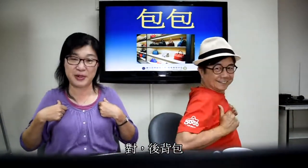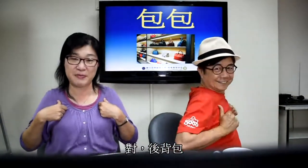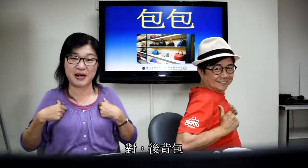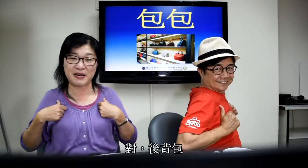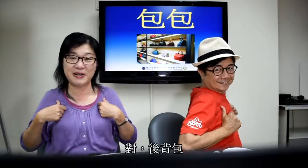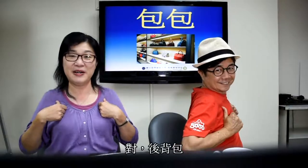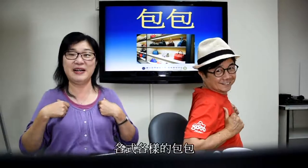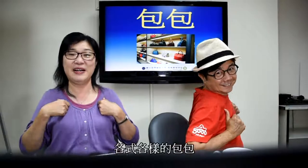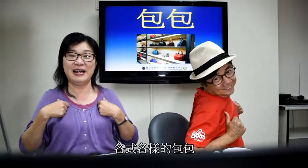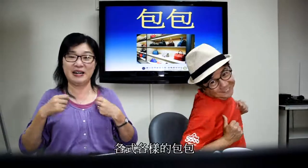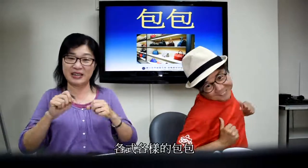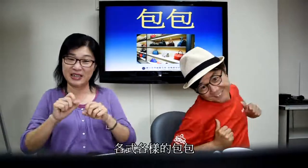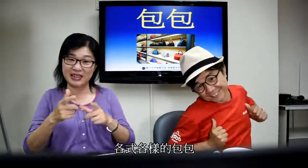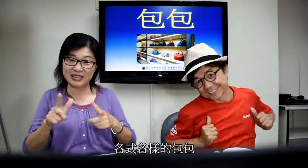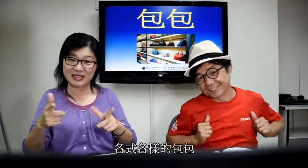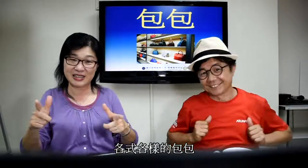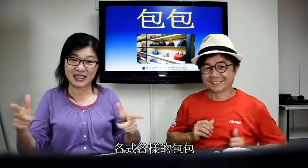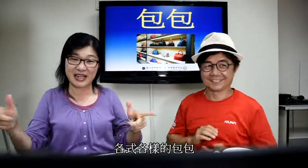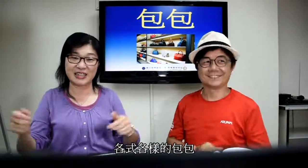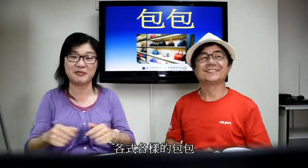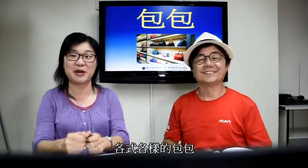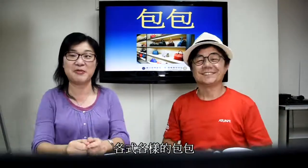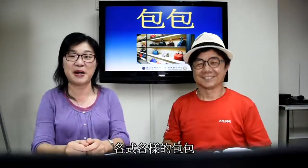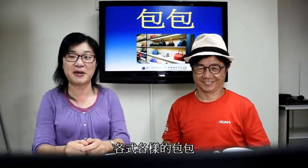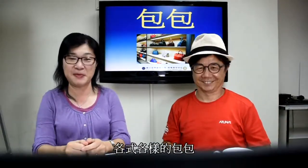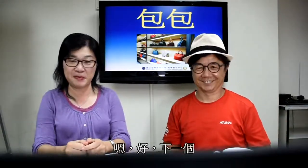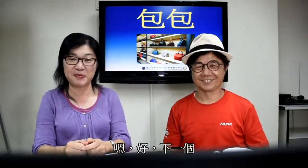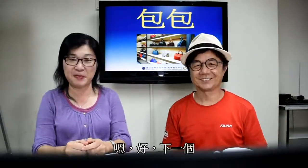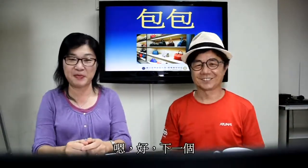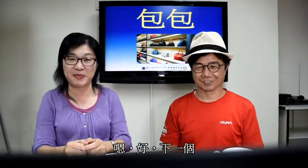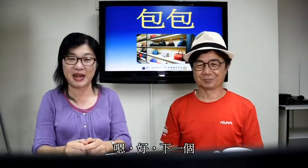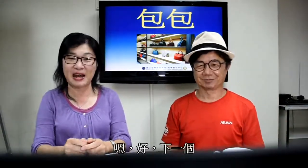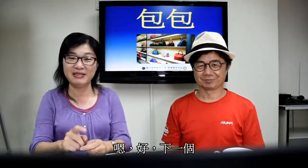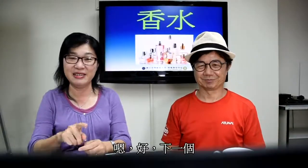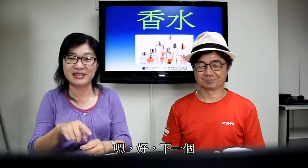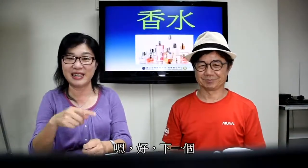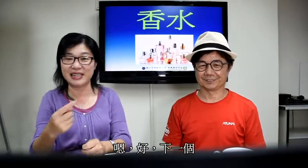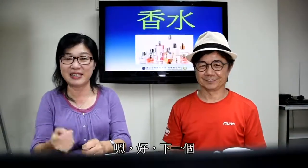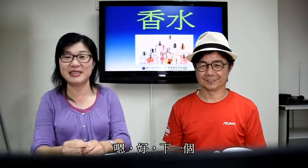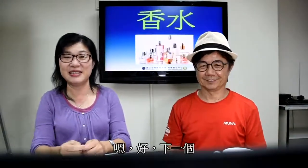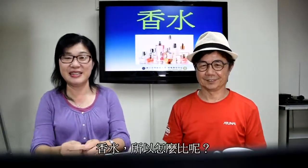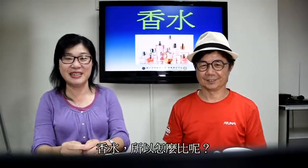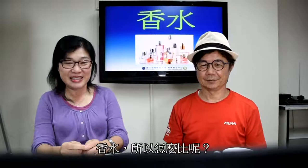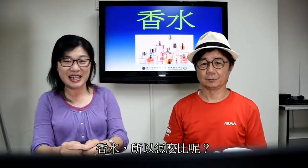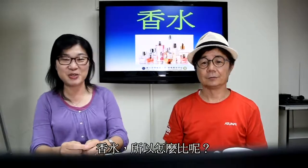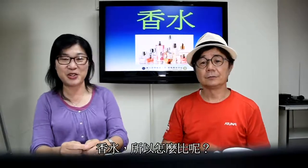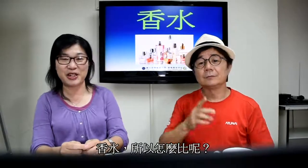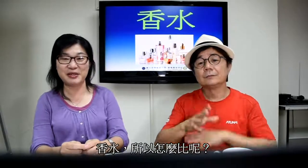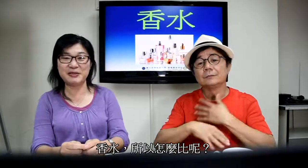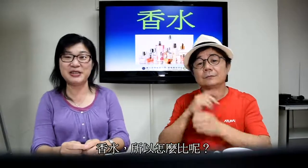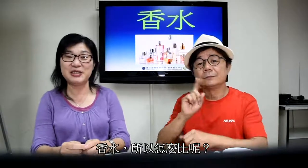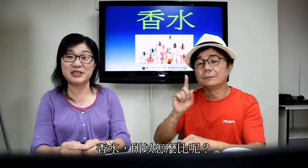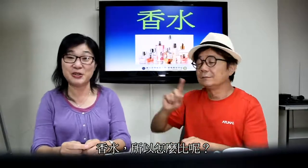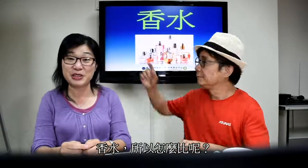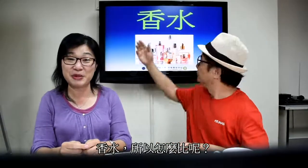包，各式各样的包包。嗯，好，下一个香水，手语怎么比